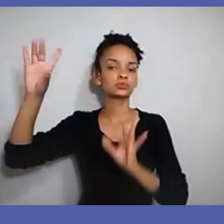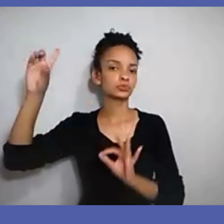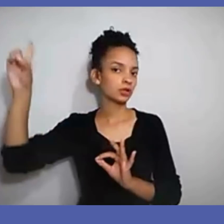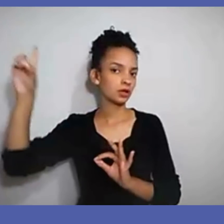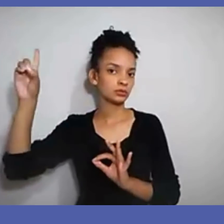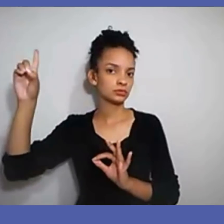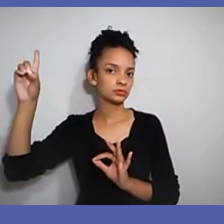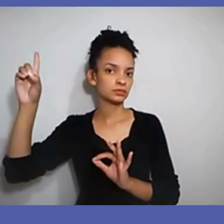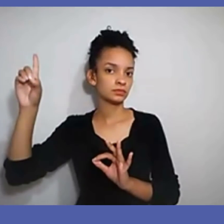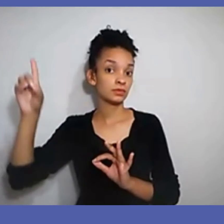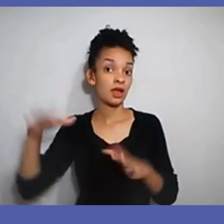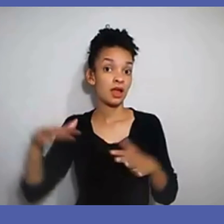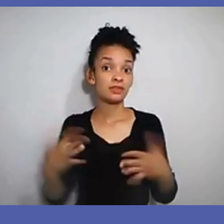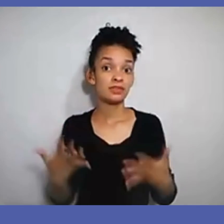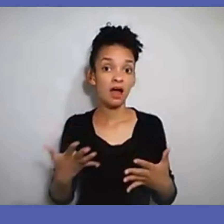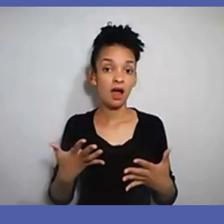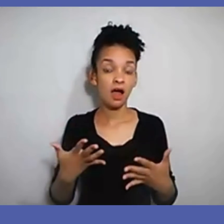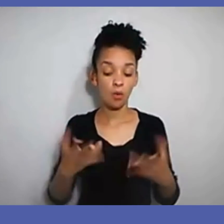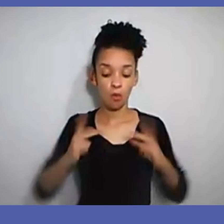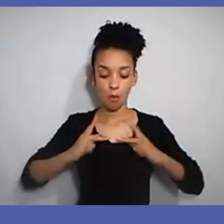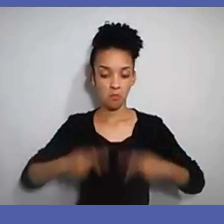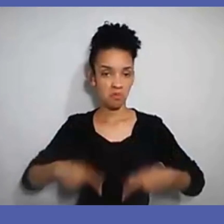não precisa de Deus.